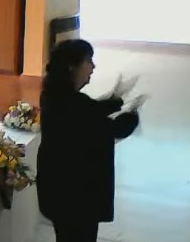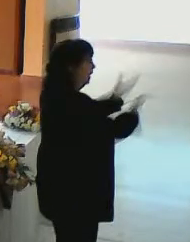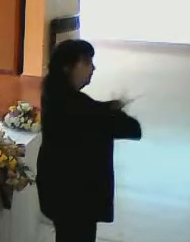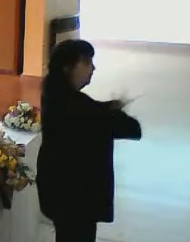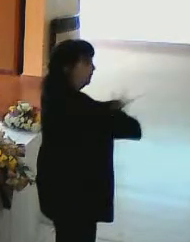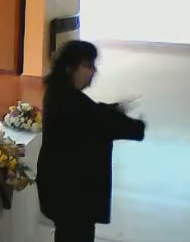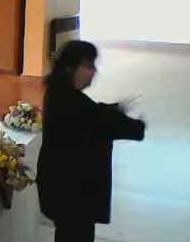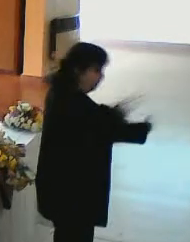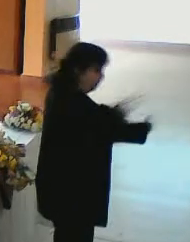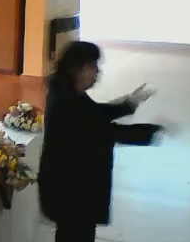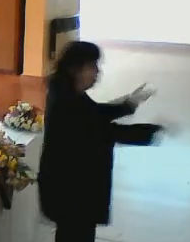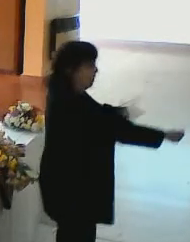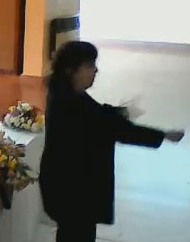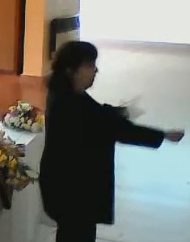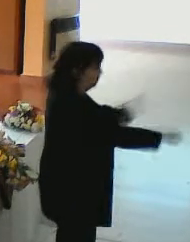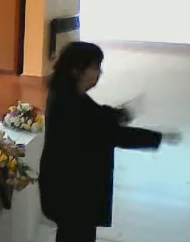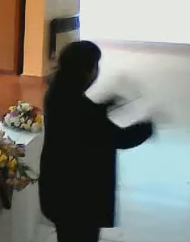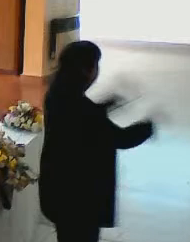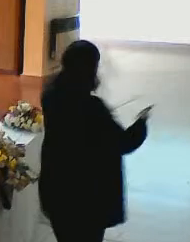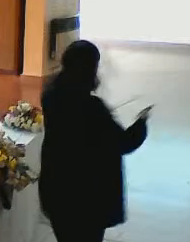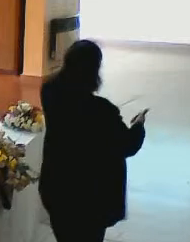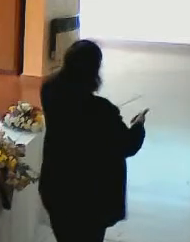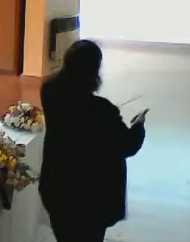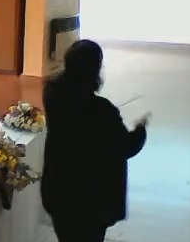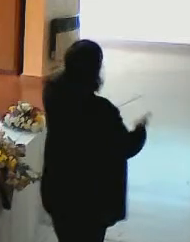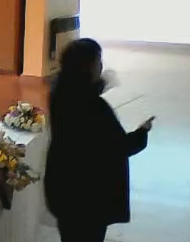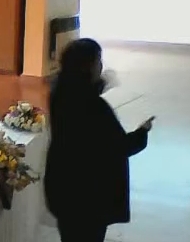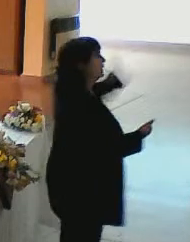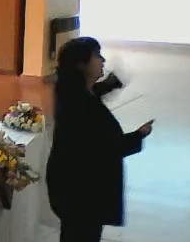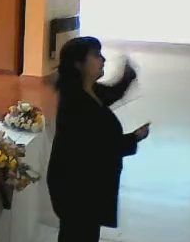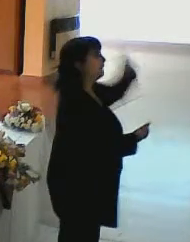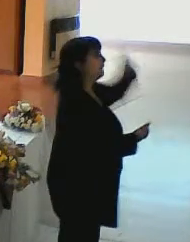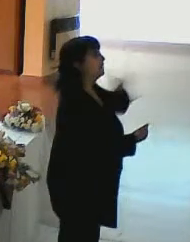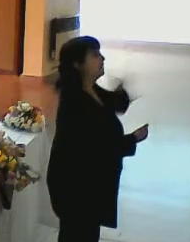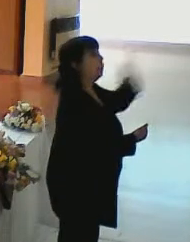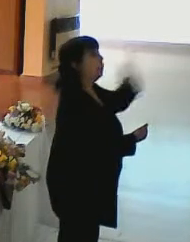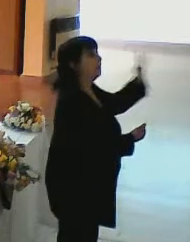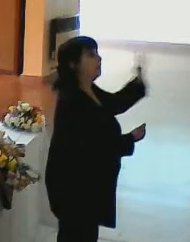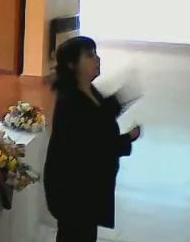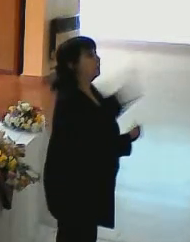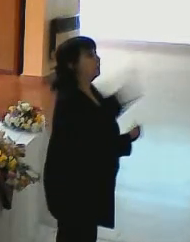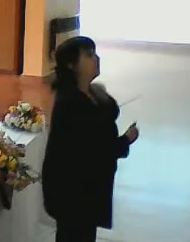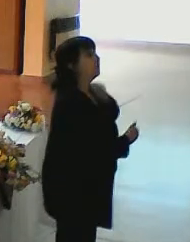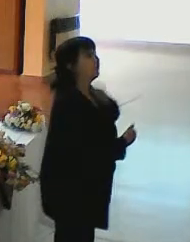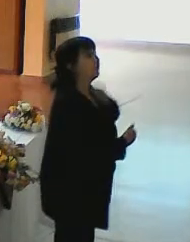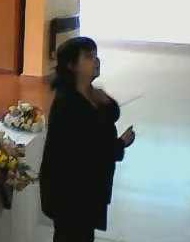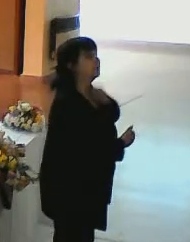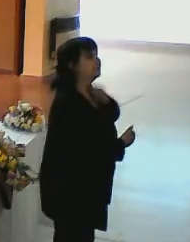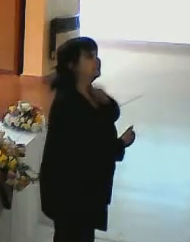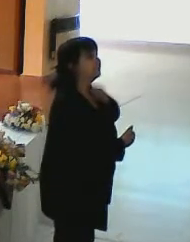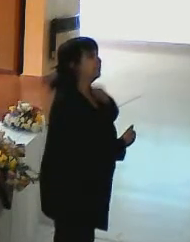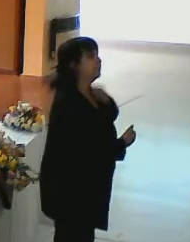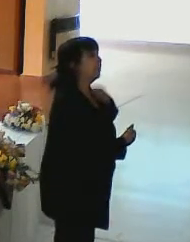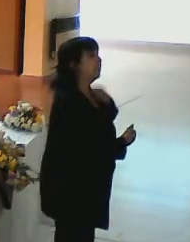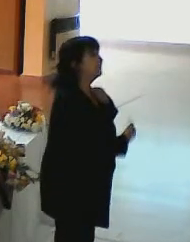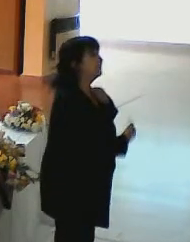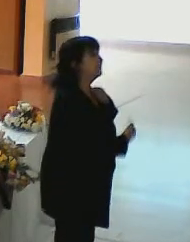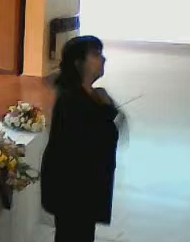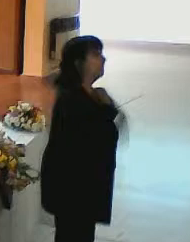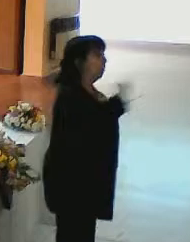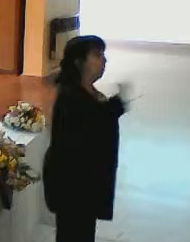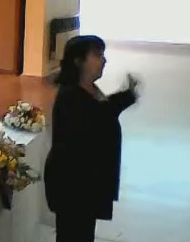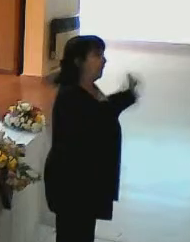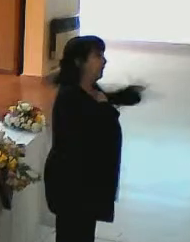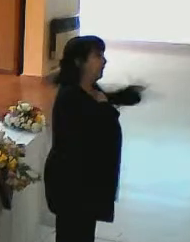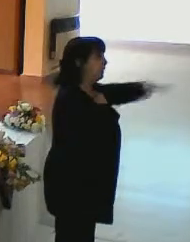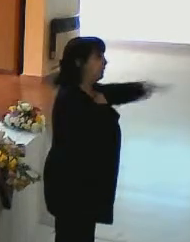laboratorio completo. Eso que dice TSH y T4 se refiere a la función tiroidea, porque en nuestro consultorio hemos visto